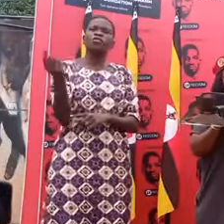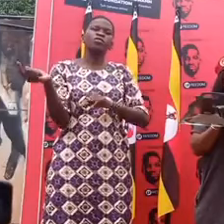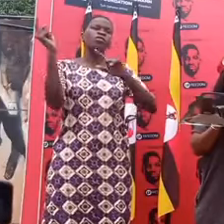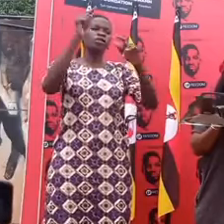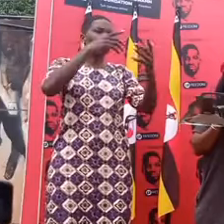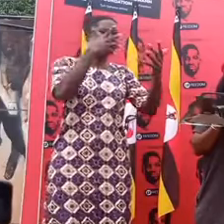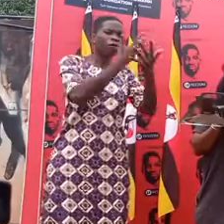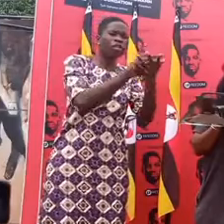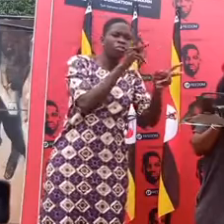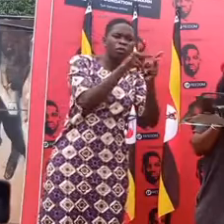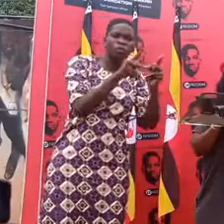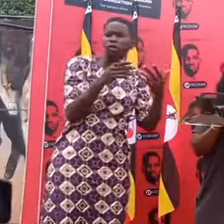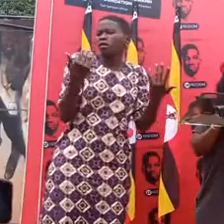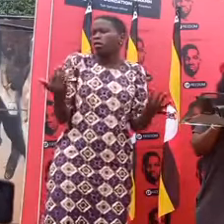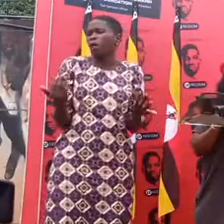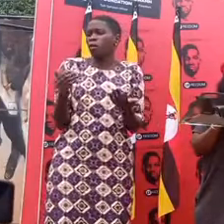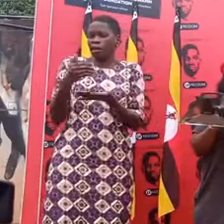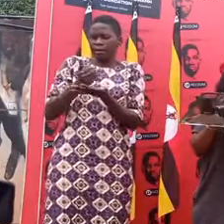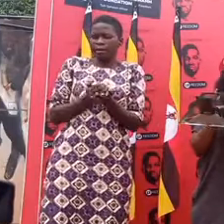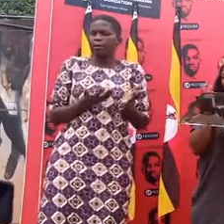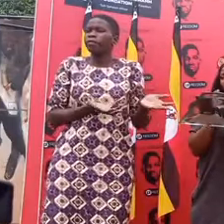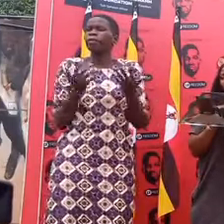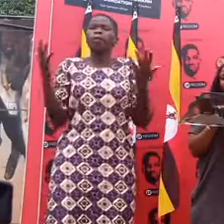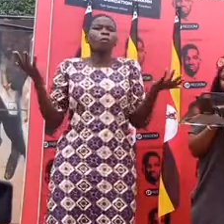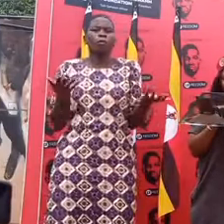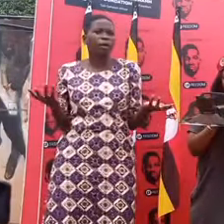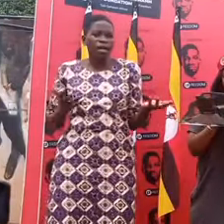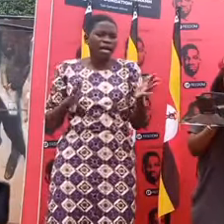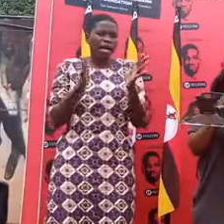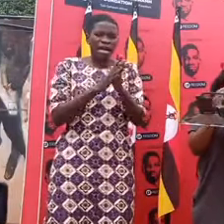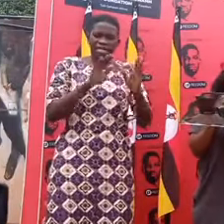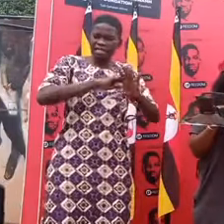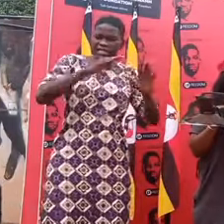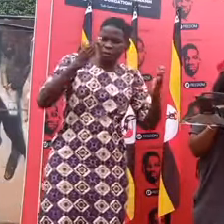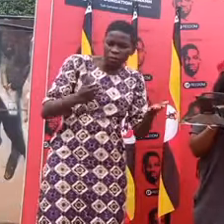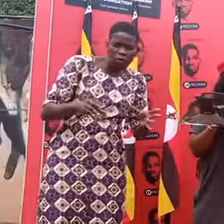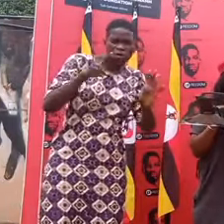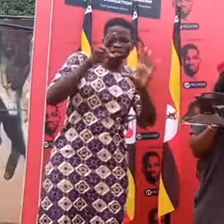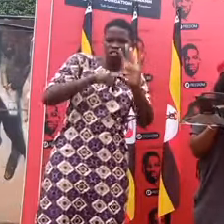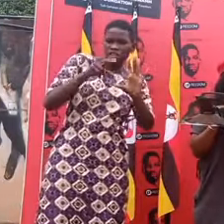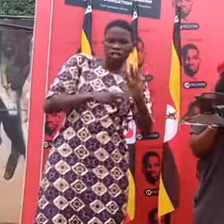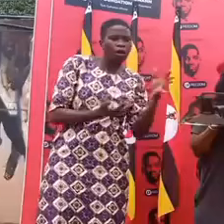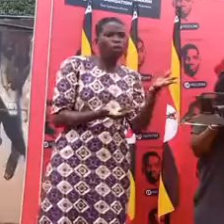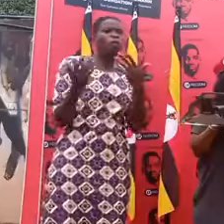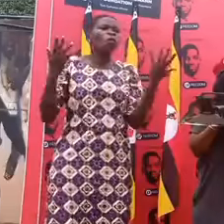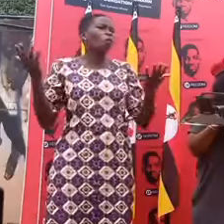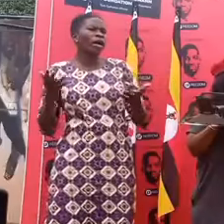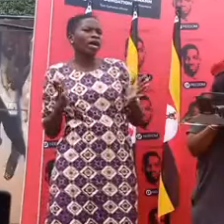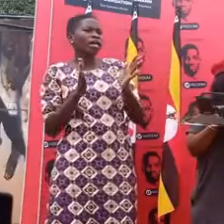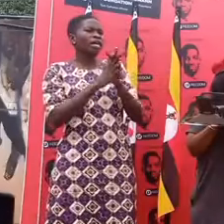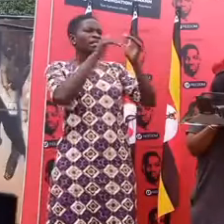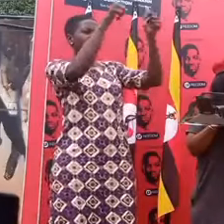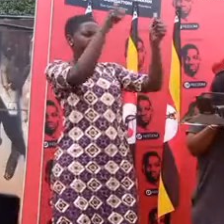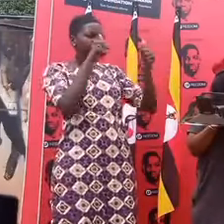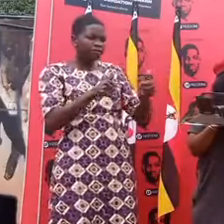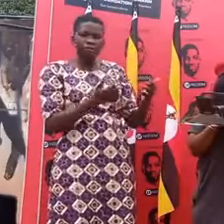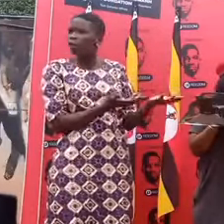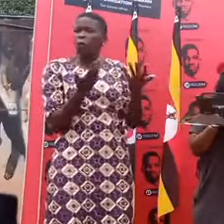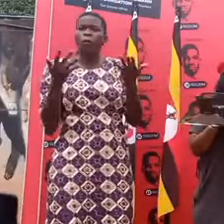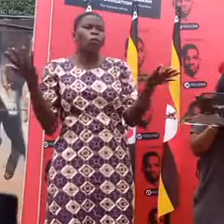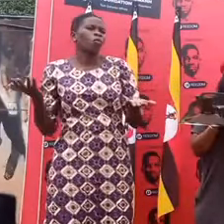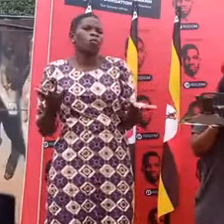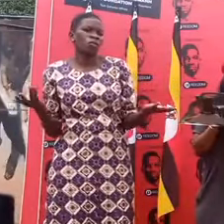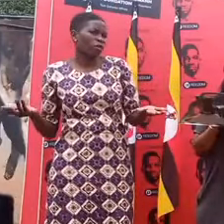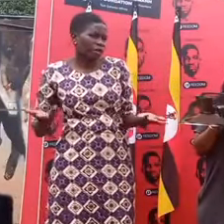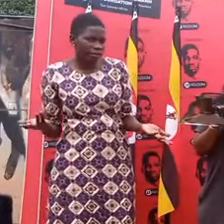Ate kecho ustuwa lao. Nenu kosese duwa mwote. Uho gena kukostati. Nebato ya neposta za chakulanyi.